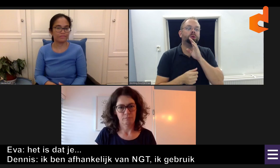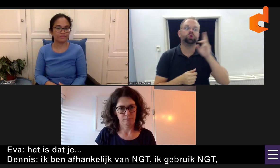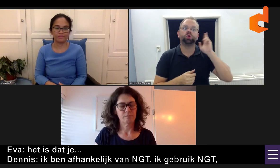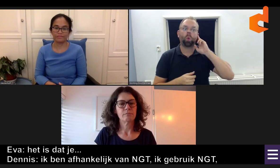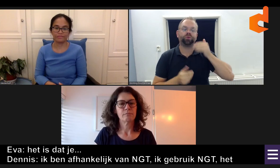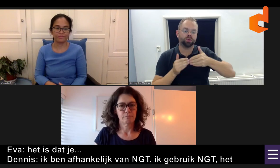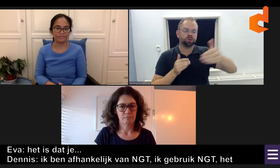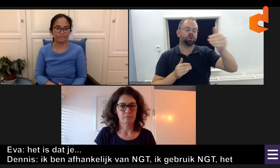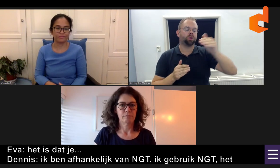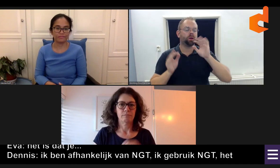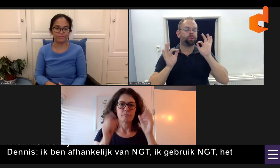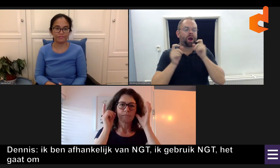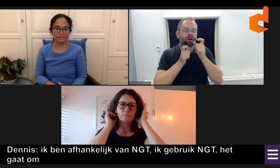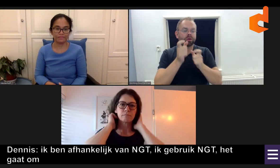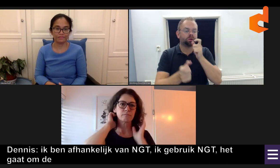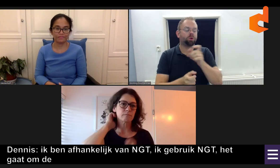norm, hè, dat je daarvan afwijkt. Dus het is wel goed dat dove